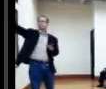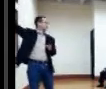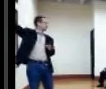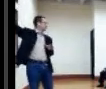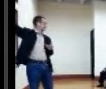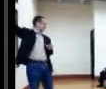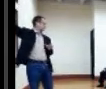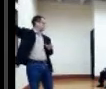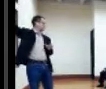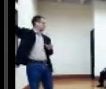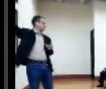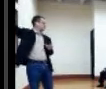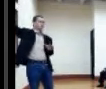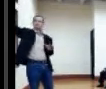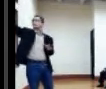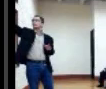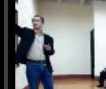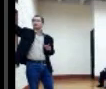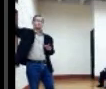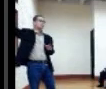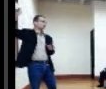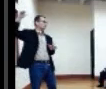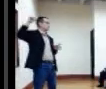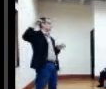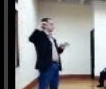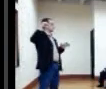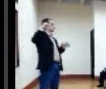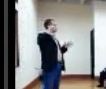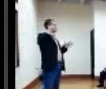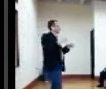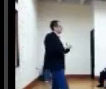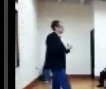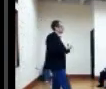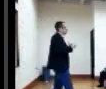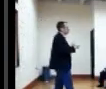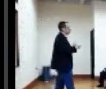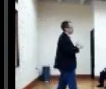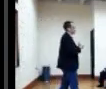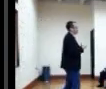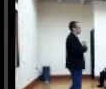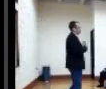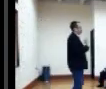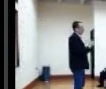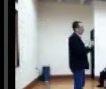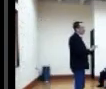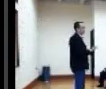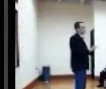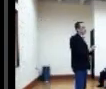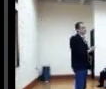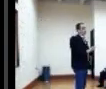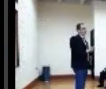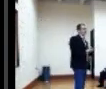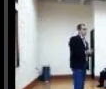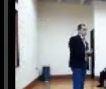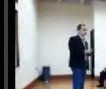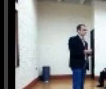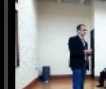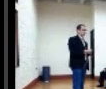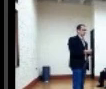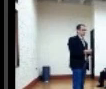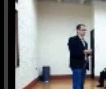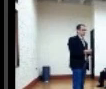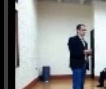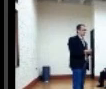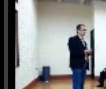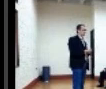aquí, pero ya con esto Katia está próxima a graduarse. Un trabajo muy, muy constante y muy